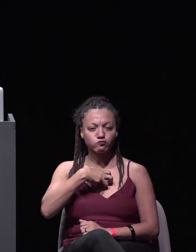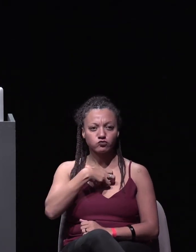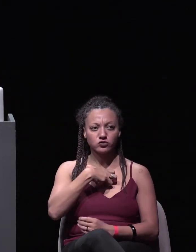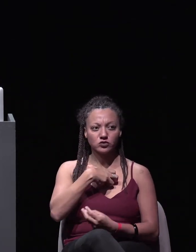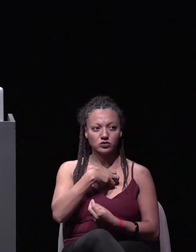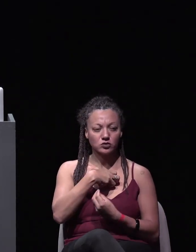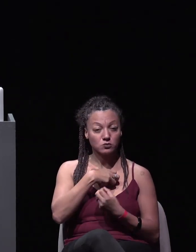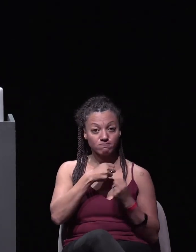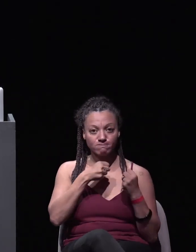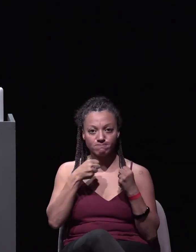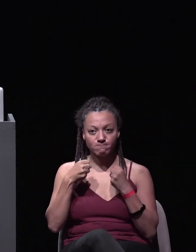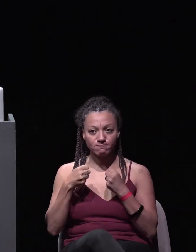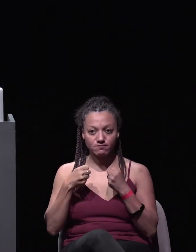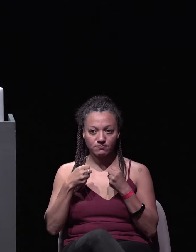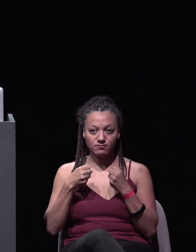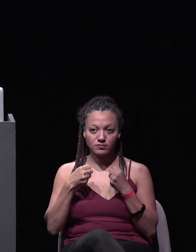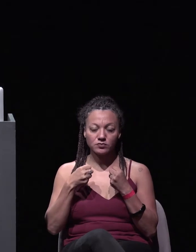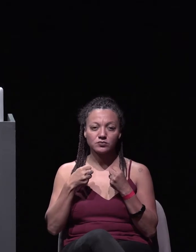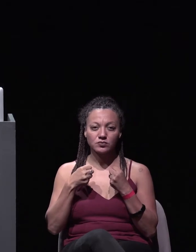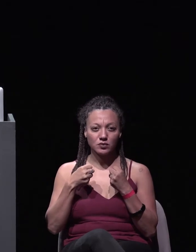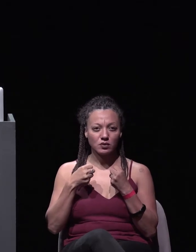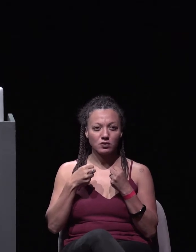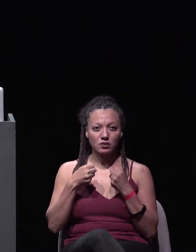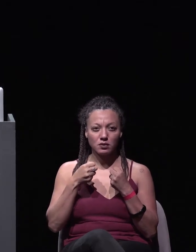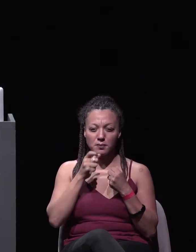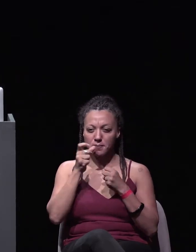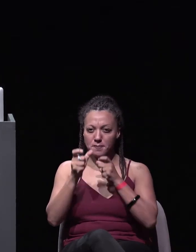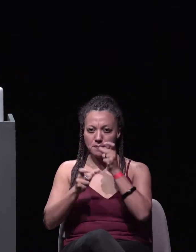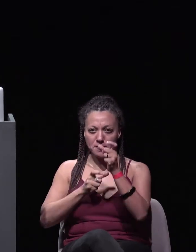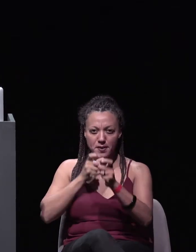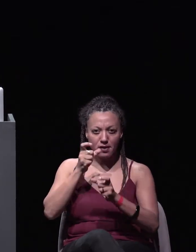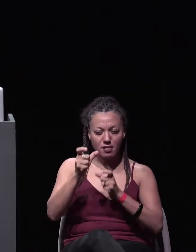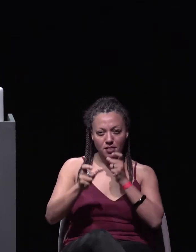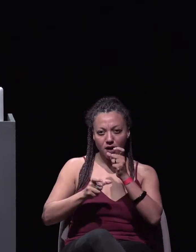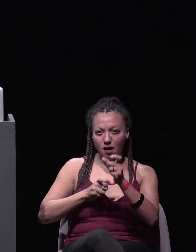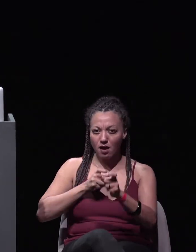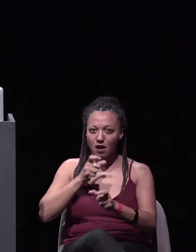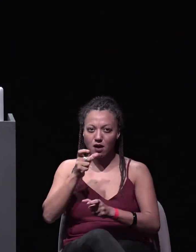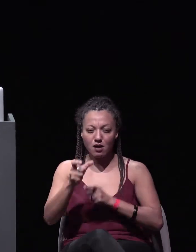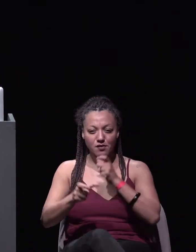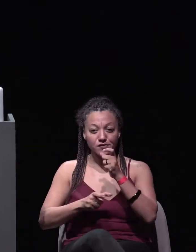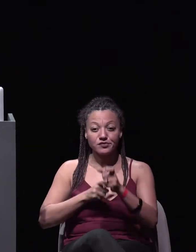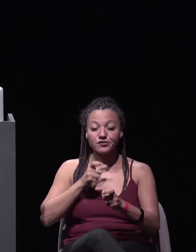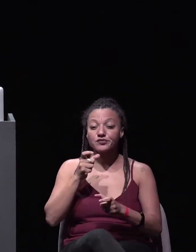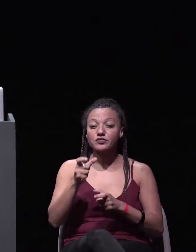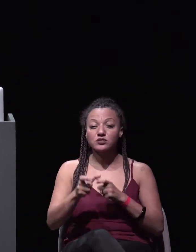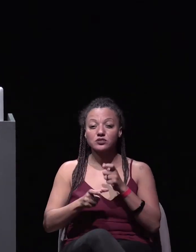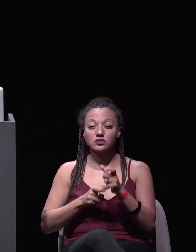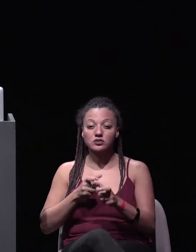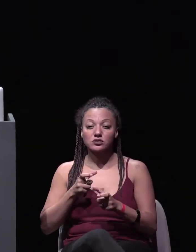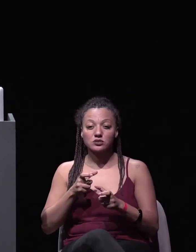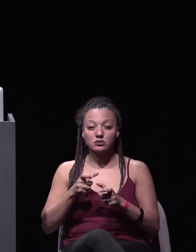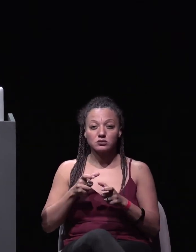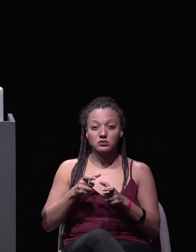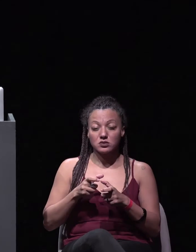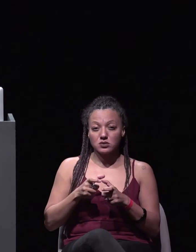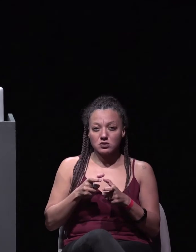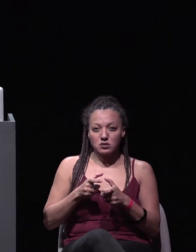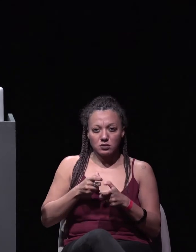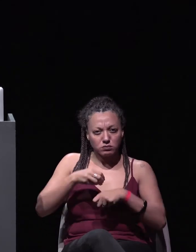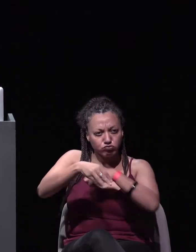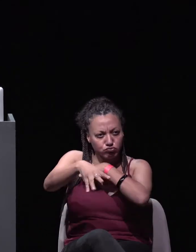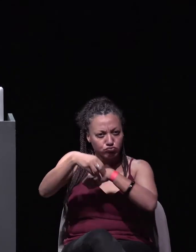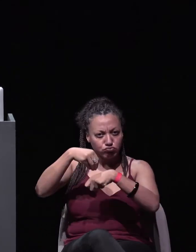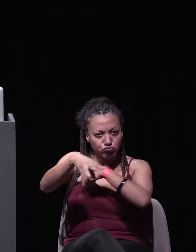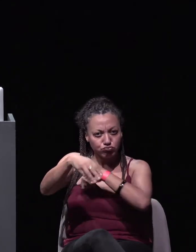muito poderosa, né? Vai misturar palavras de uma assertividade militante, mas que trazem também uma